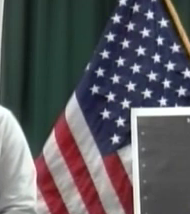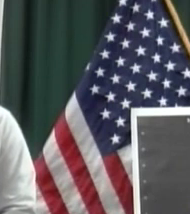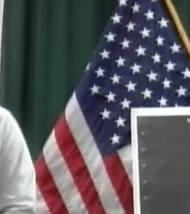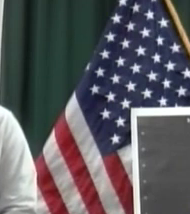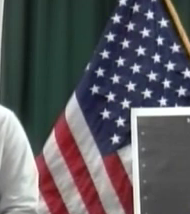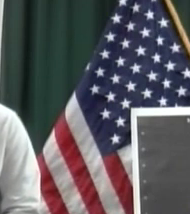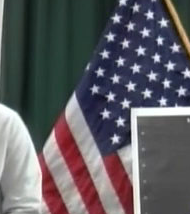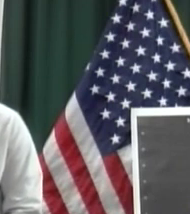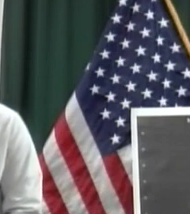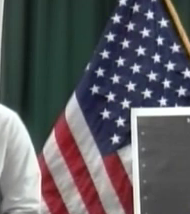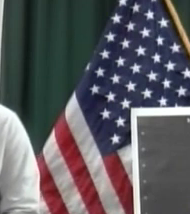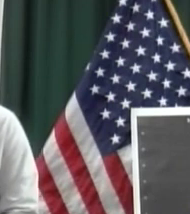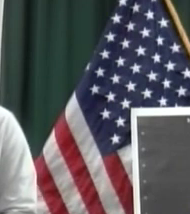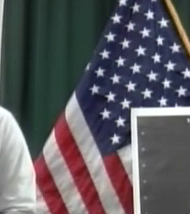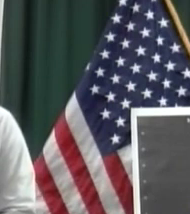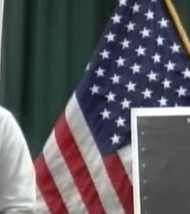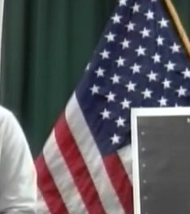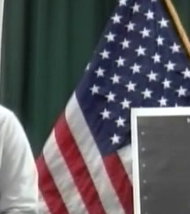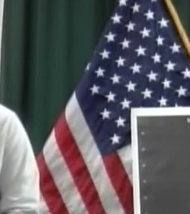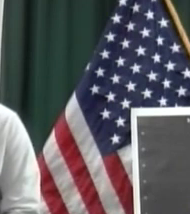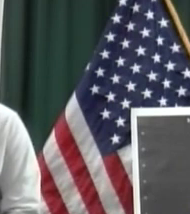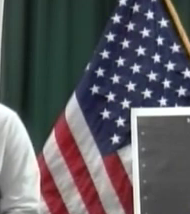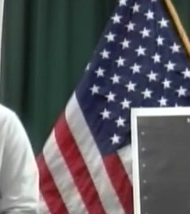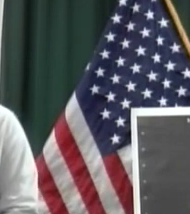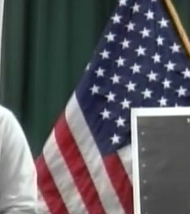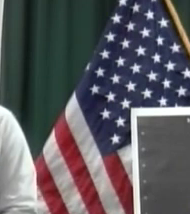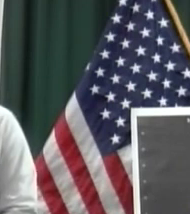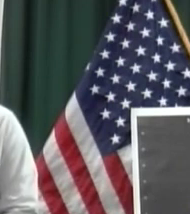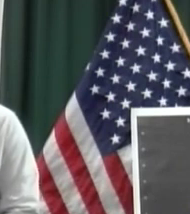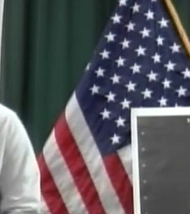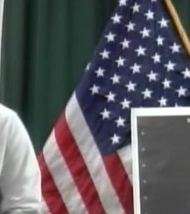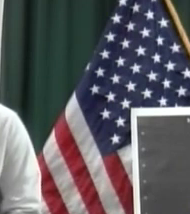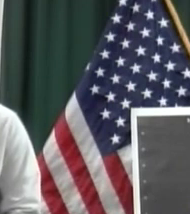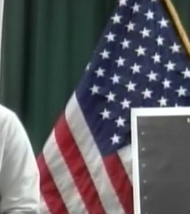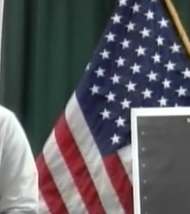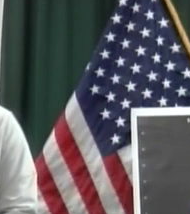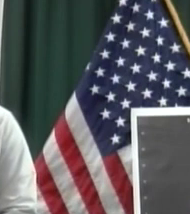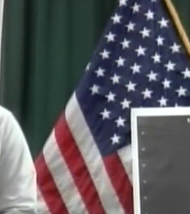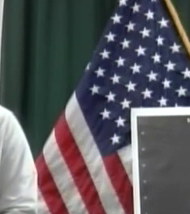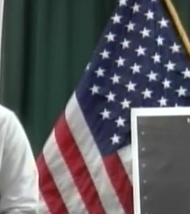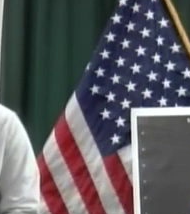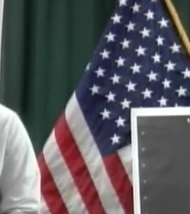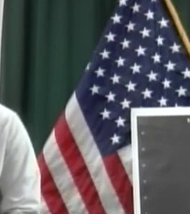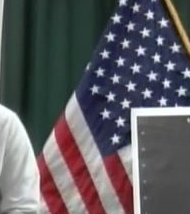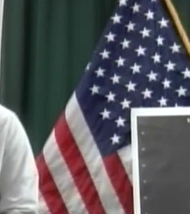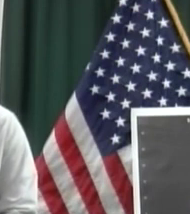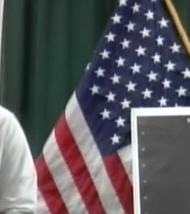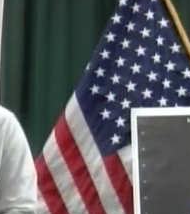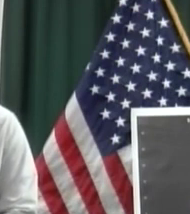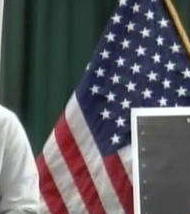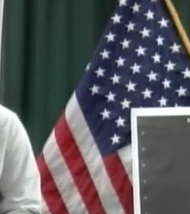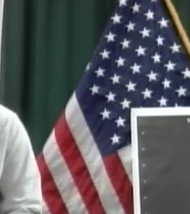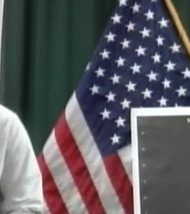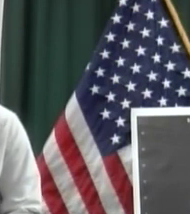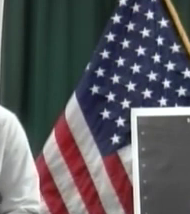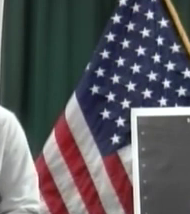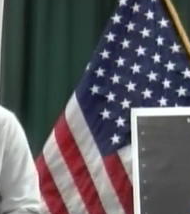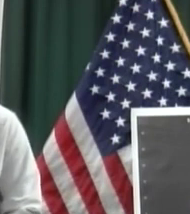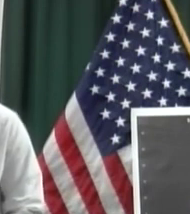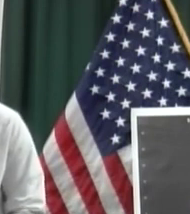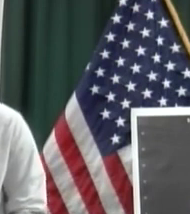Educa a los niños sobre los peligros del agua y estén atentos siempre. Y si pueden, enséñale cómo